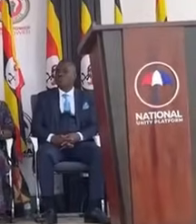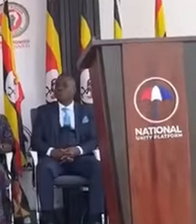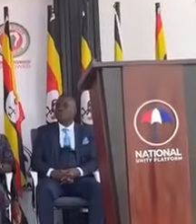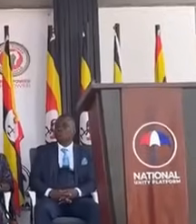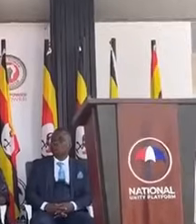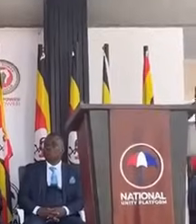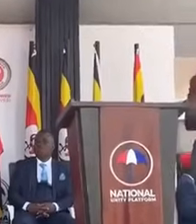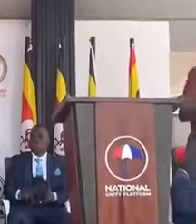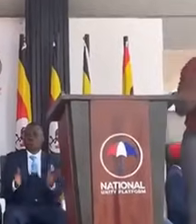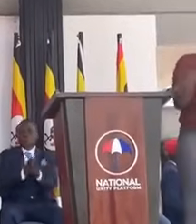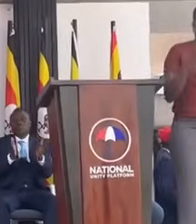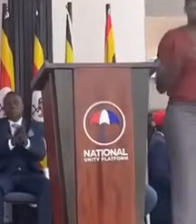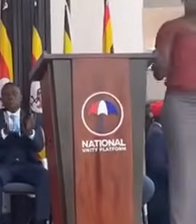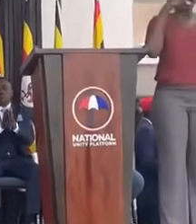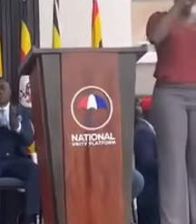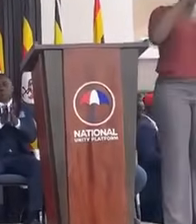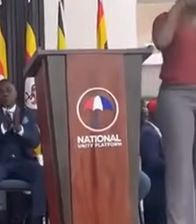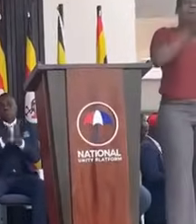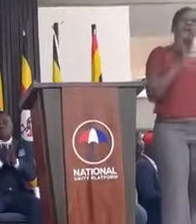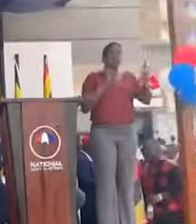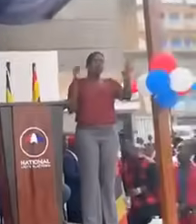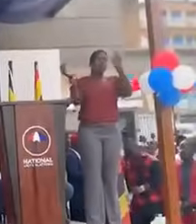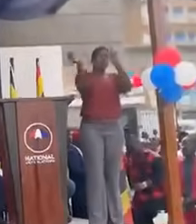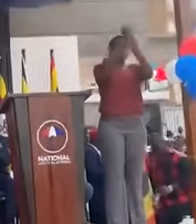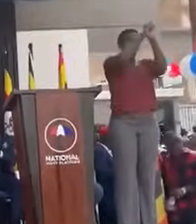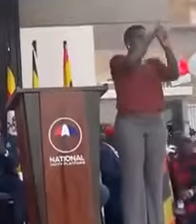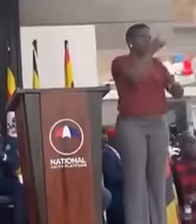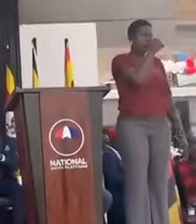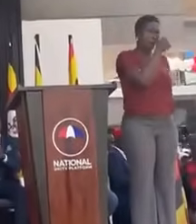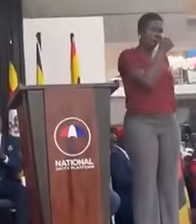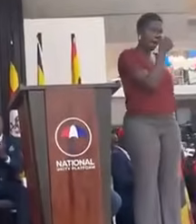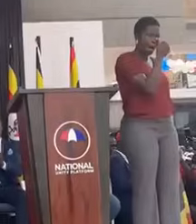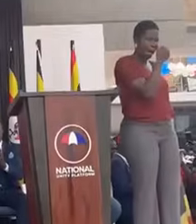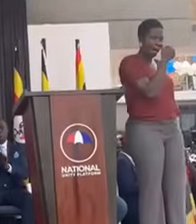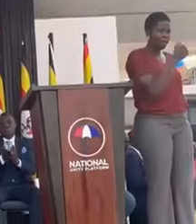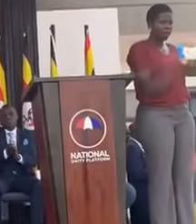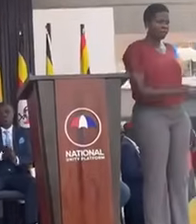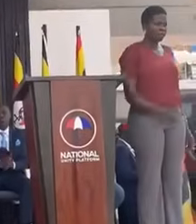tutuuka gye tukola ki kyetulaga